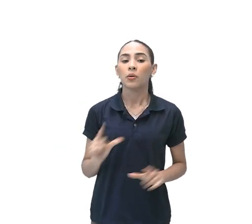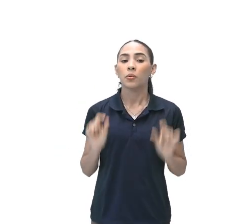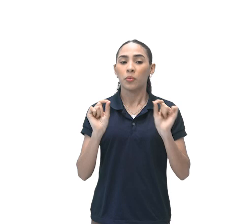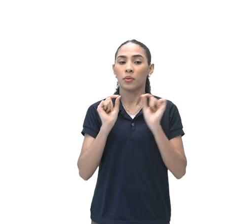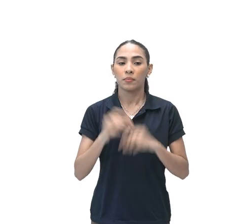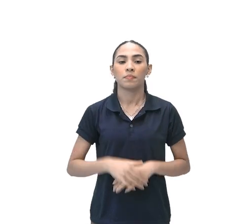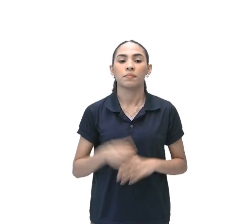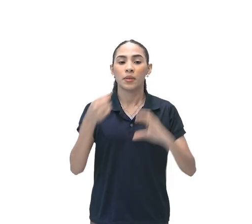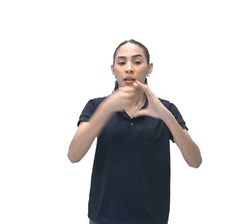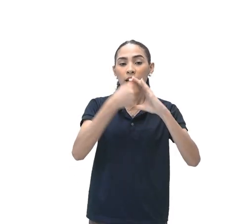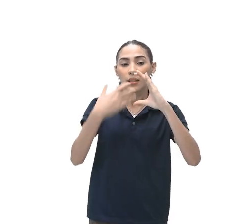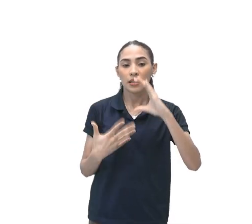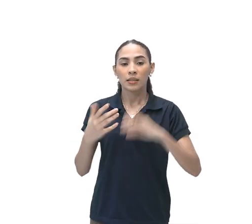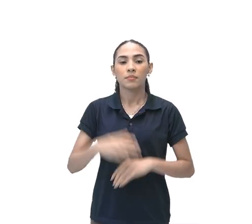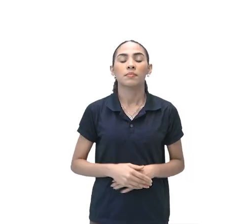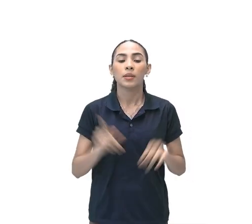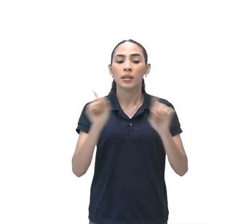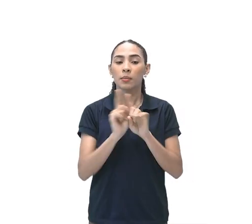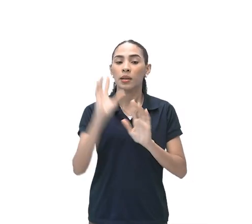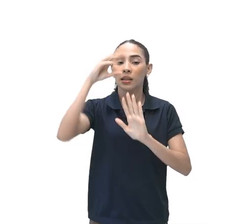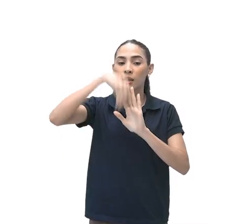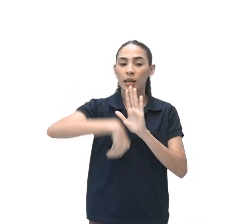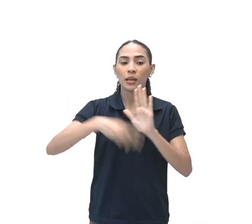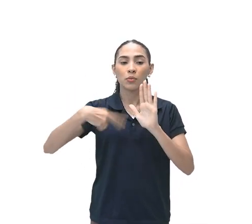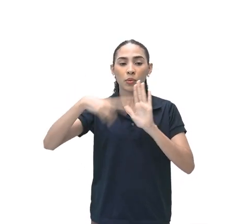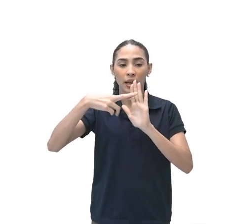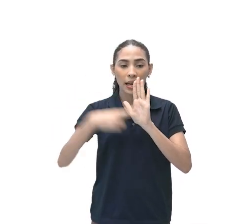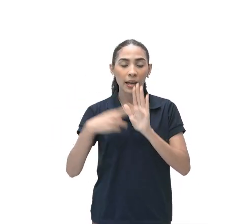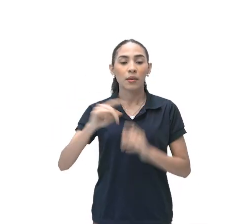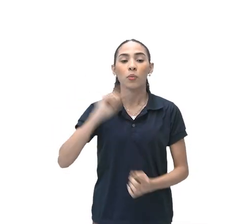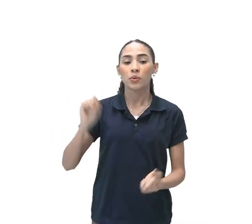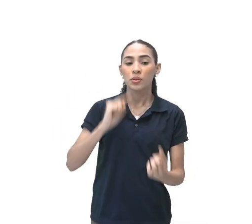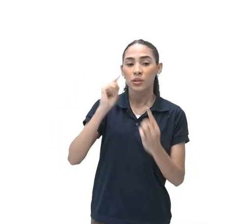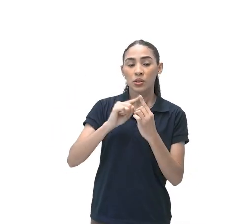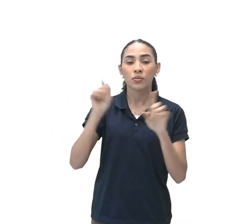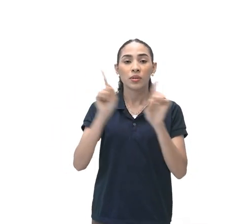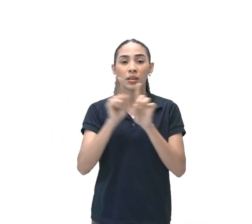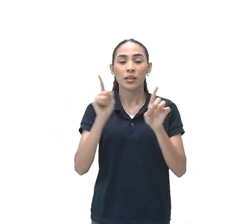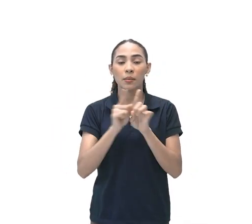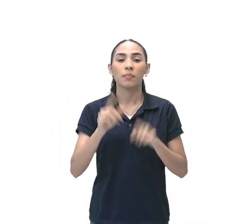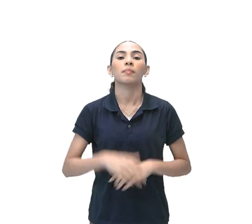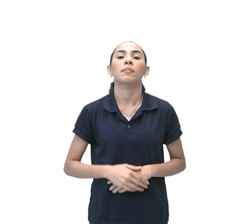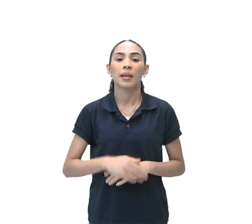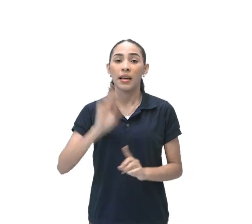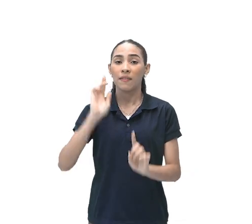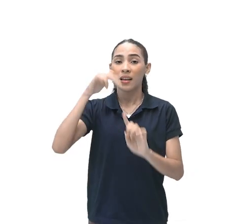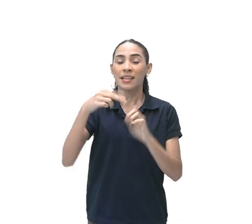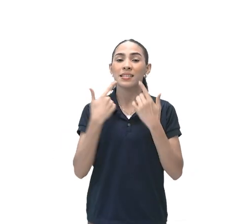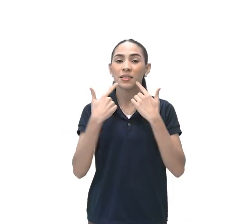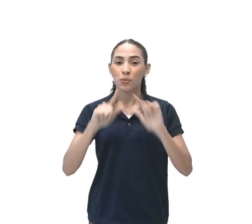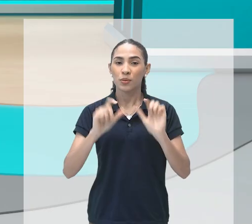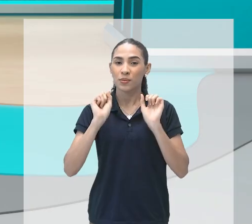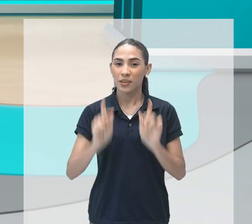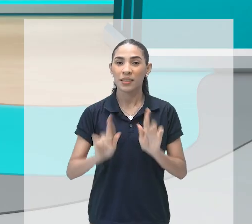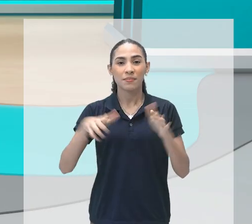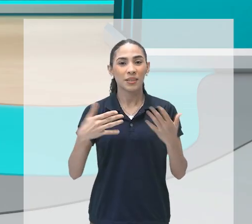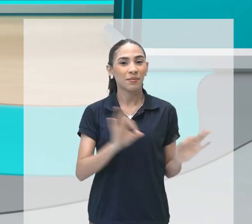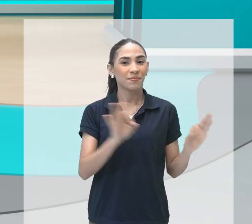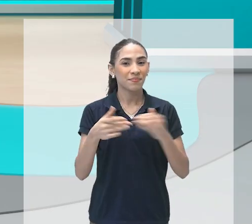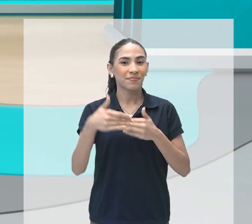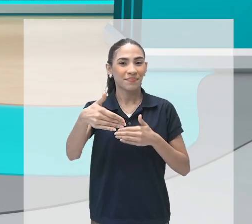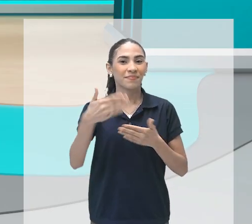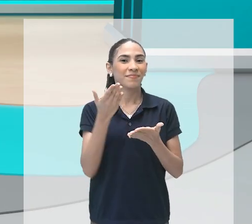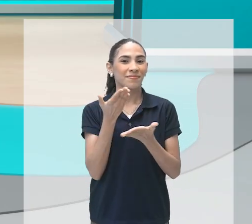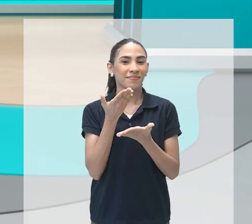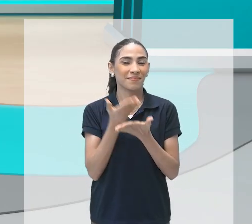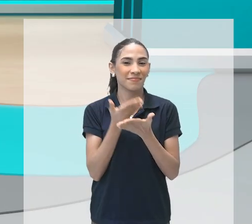temos características, elementos constitutivos, finalidades e marcas linguísticas, certo? Então, vamos